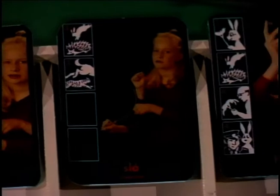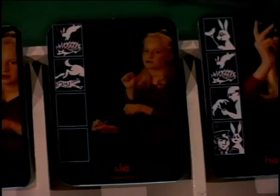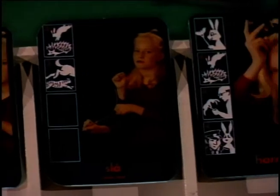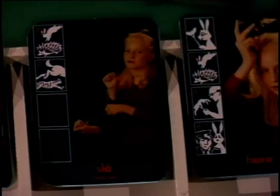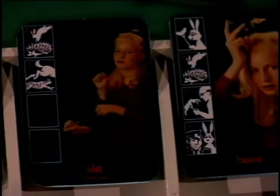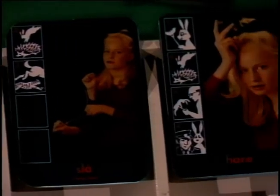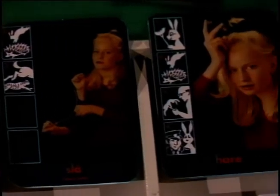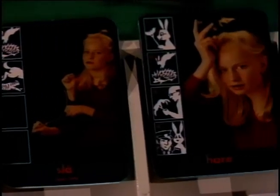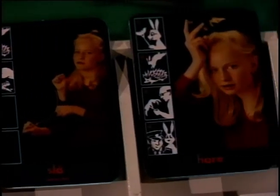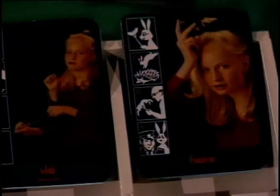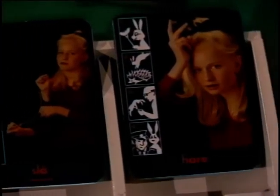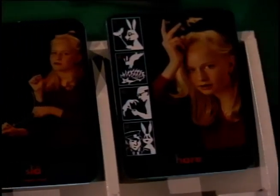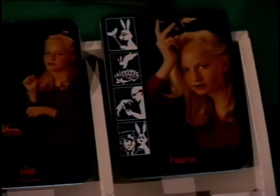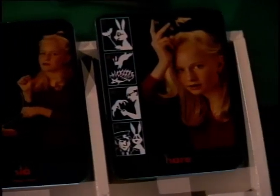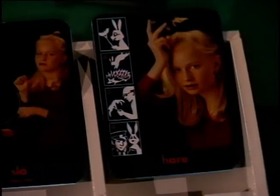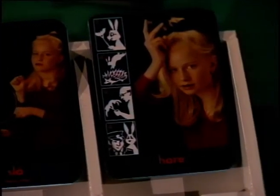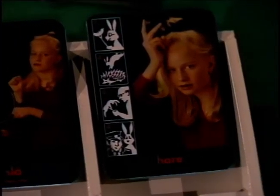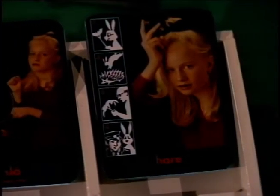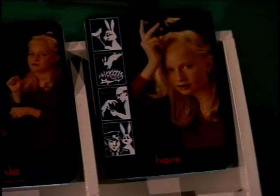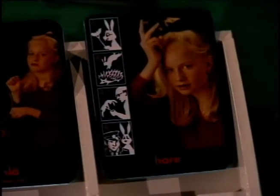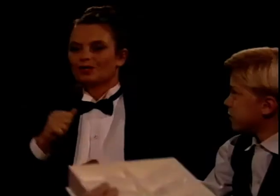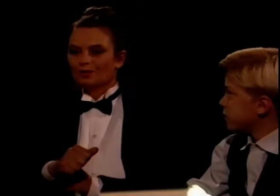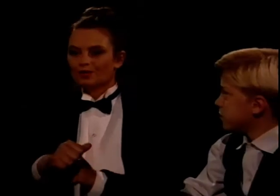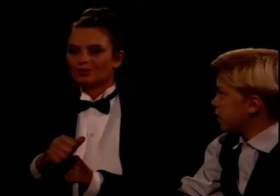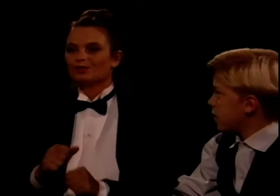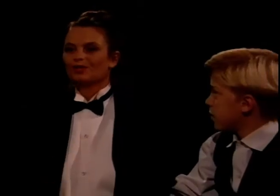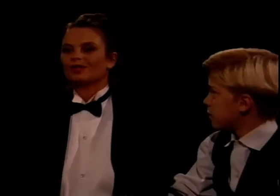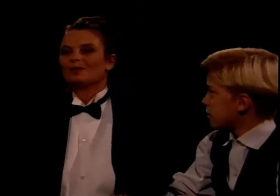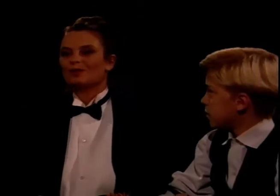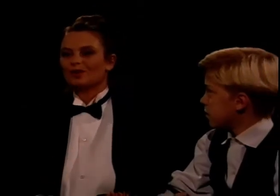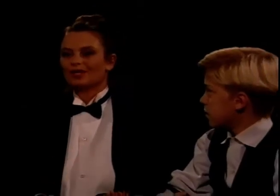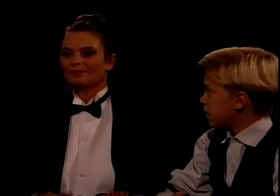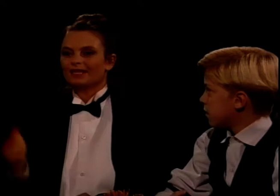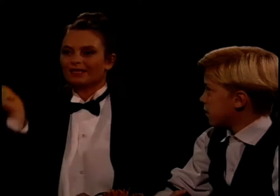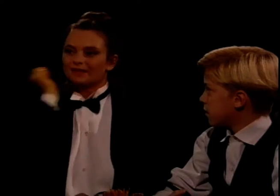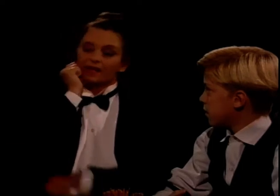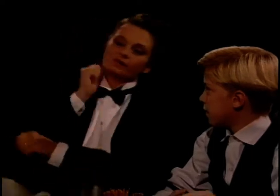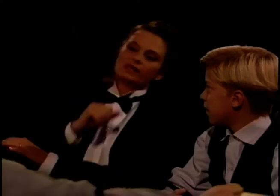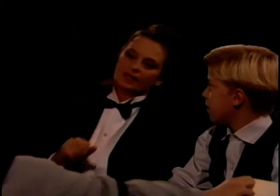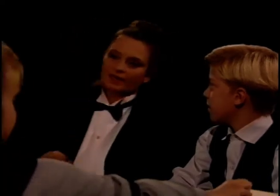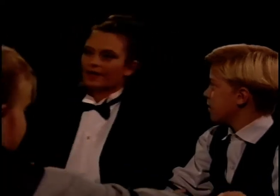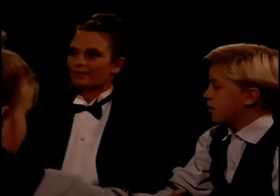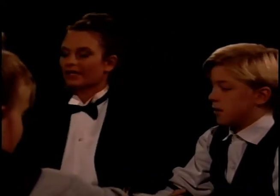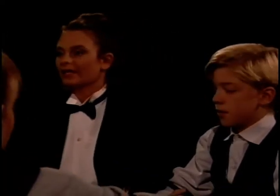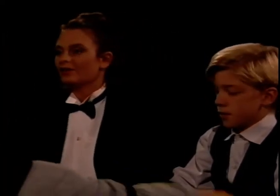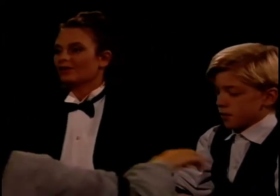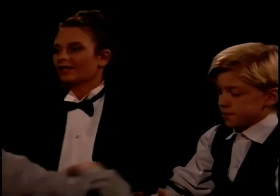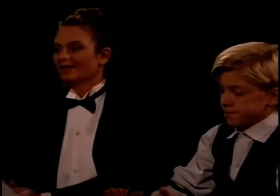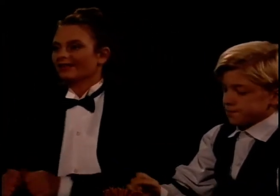alltså igelkotten slår haren på. Jag slår så då trodde jag att det var bara men i den meningen, men det kan ju vara